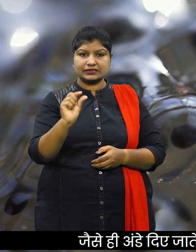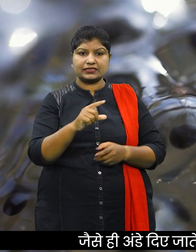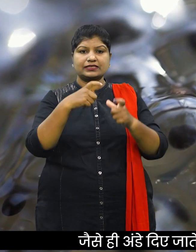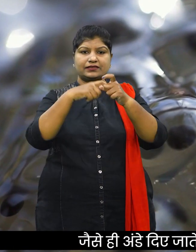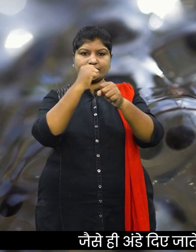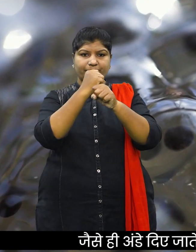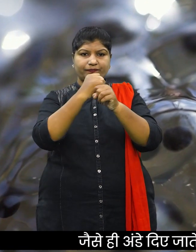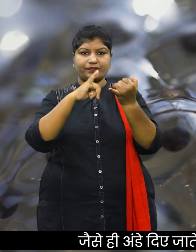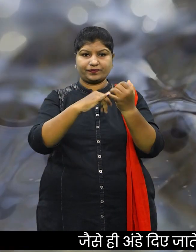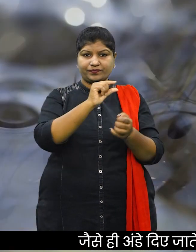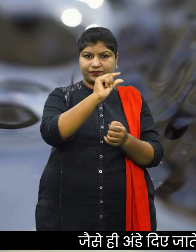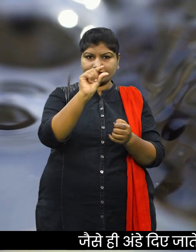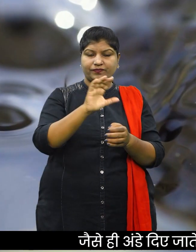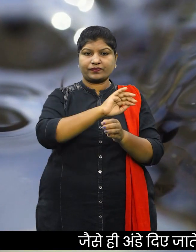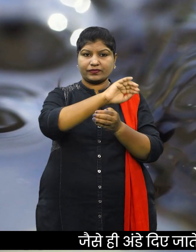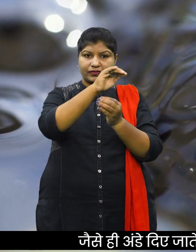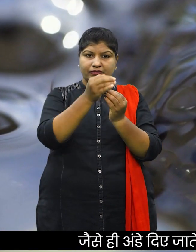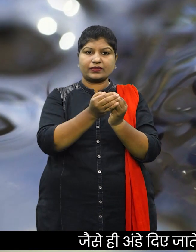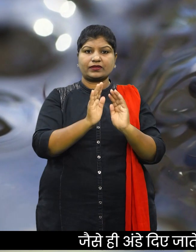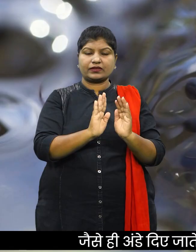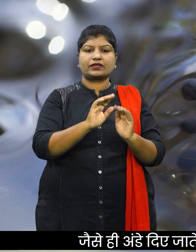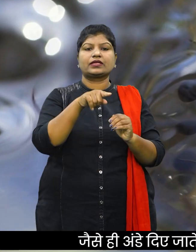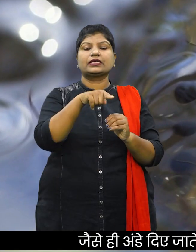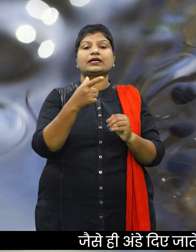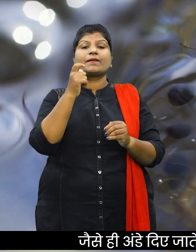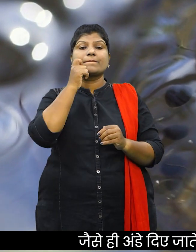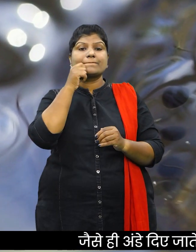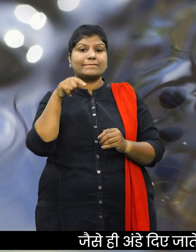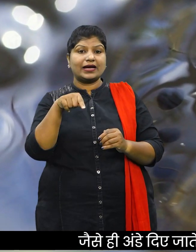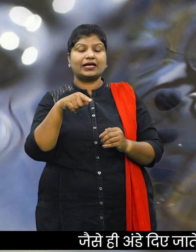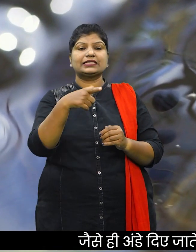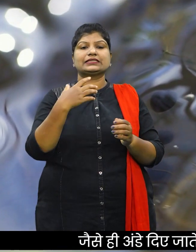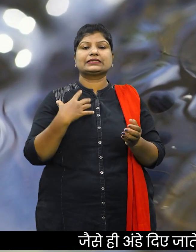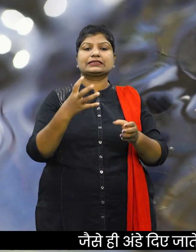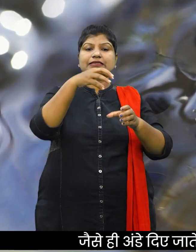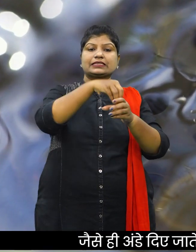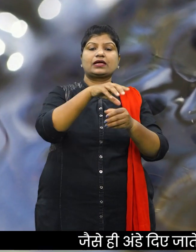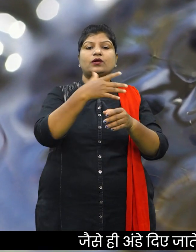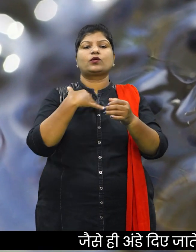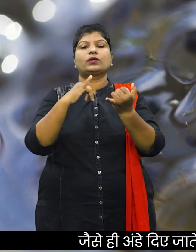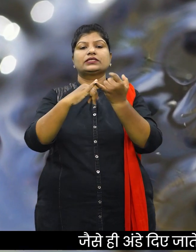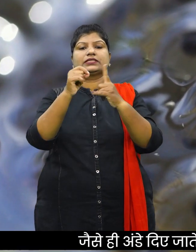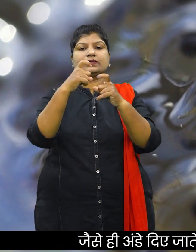अंडे दिए जाते हैं, नर उनके ऊपर अपने शुक्राणु छोड़ता है